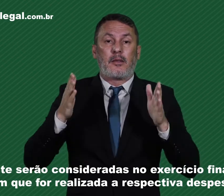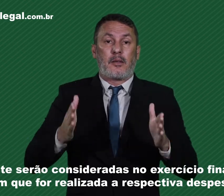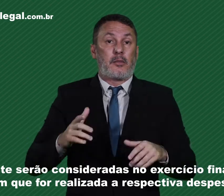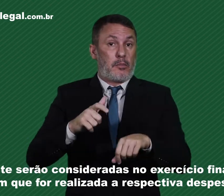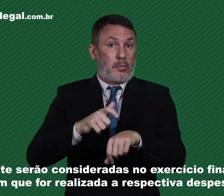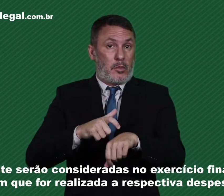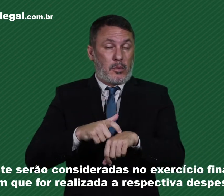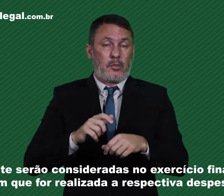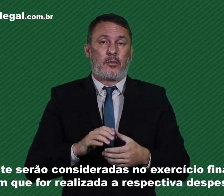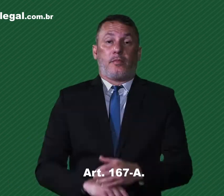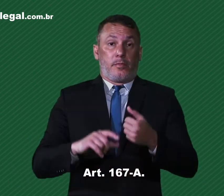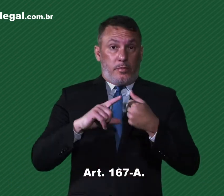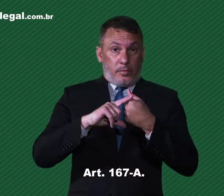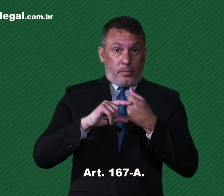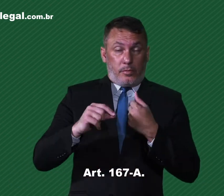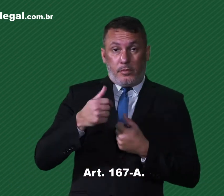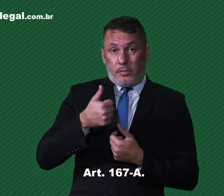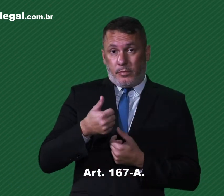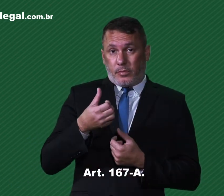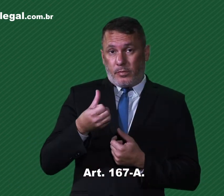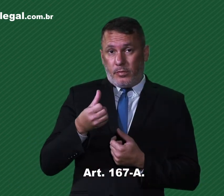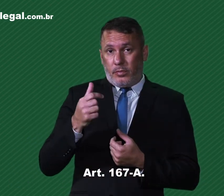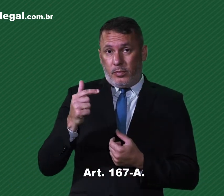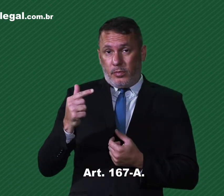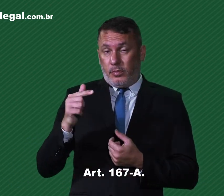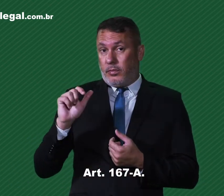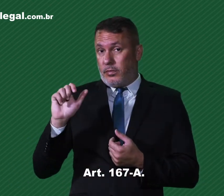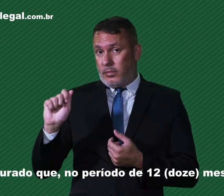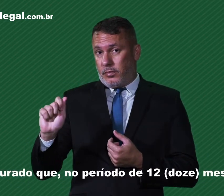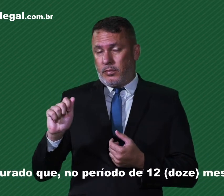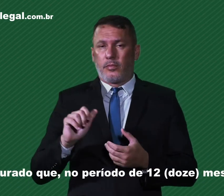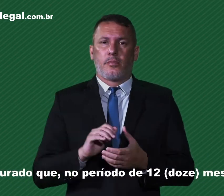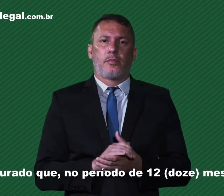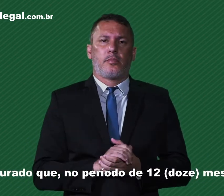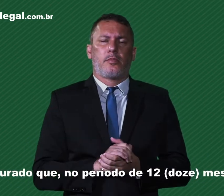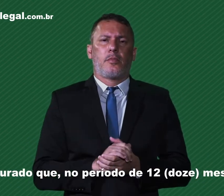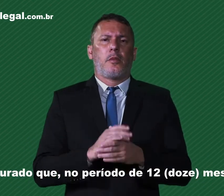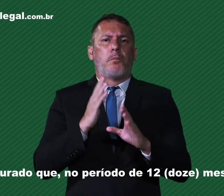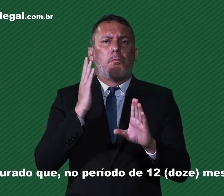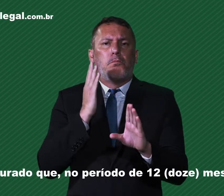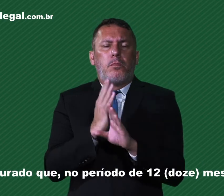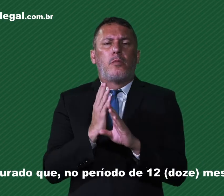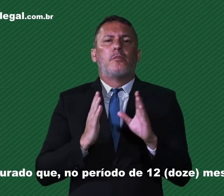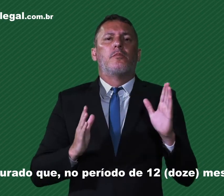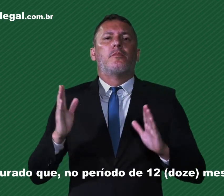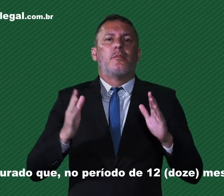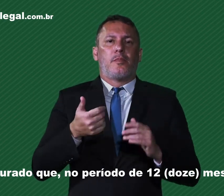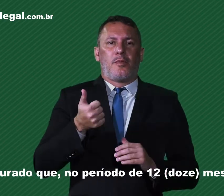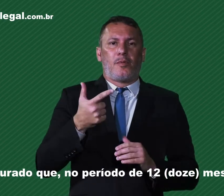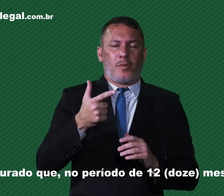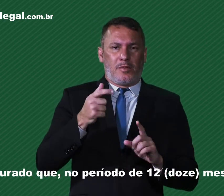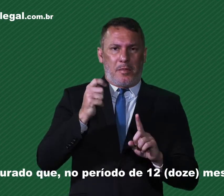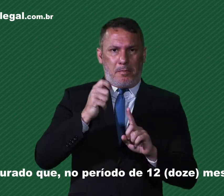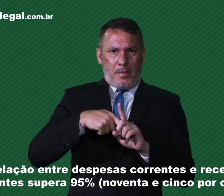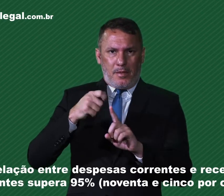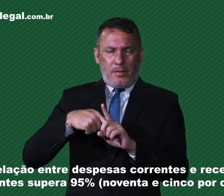despesa artigo 167 a apurado que no período de 12 meses a